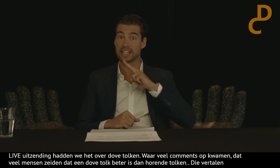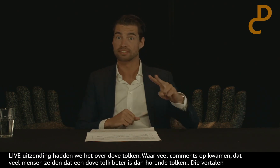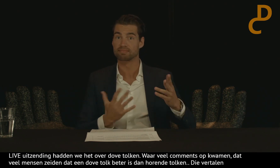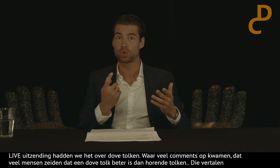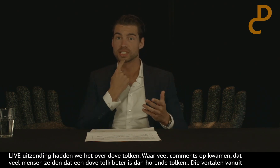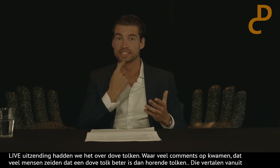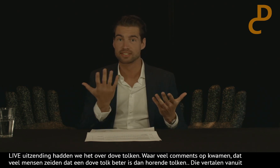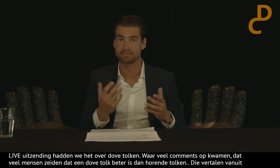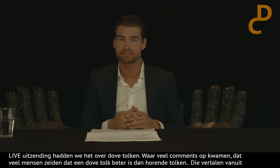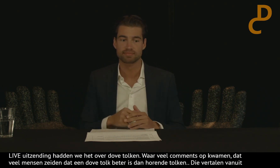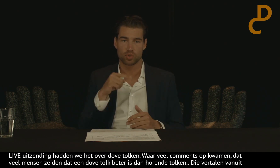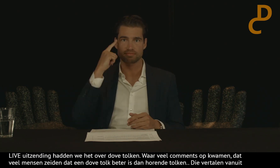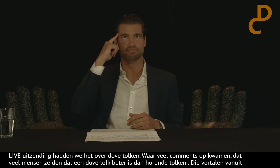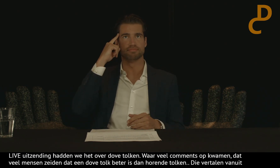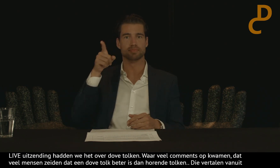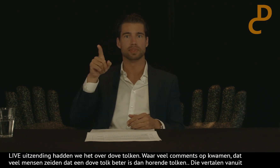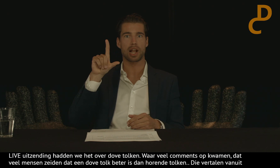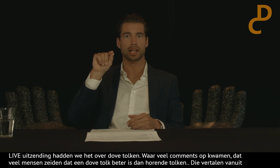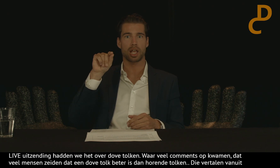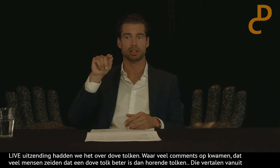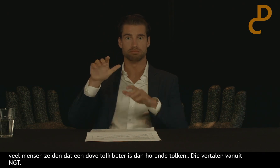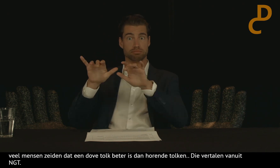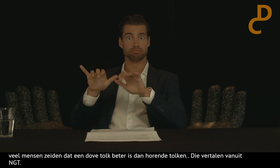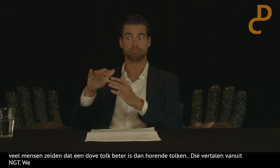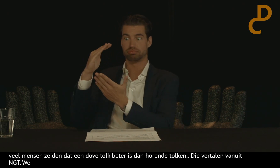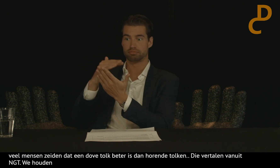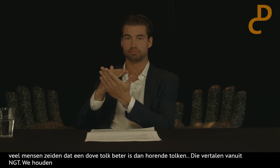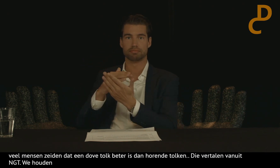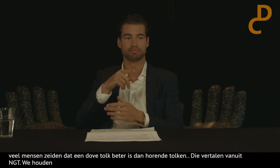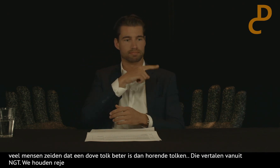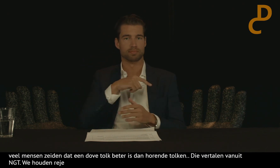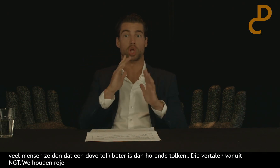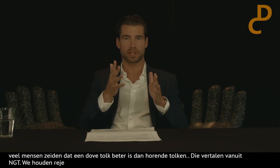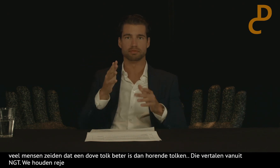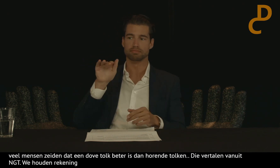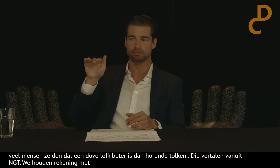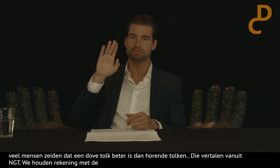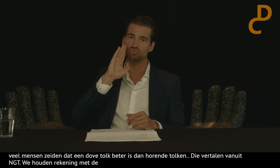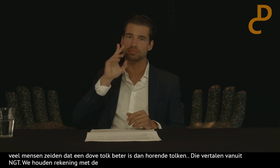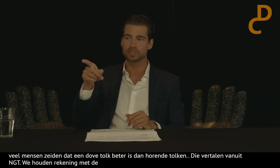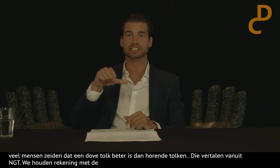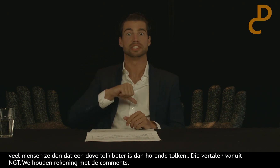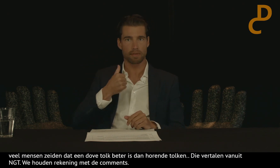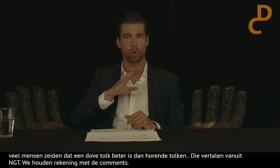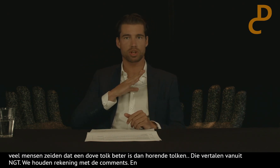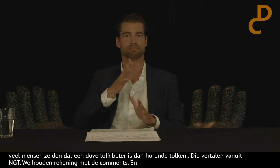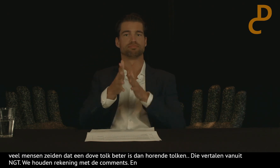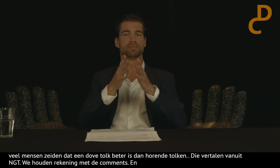ook rekening houden met de comments en dat we daar dus ook naar gekeken hebben. En Lisa heeft daar ook